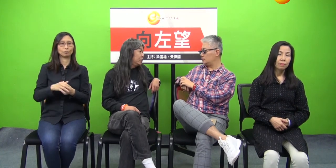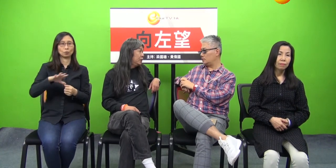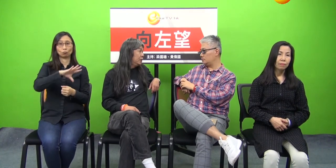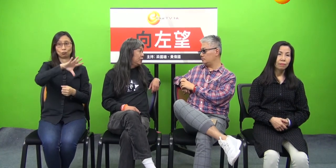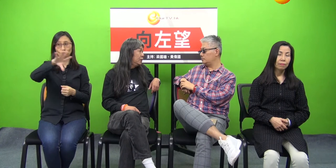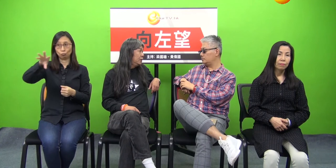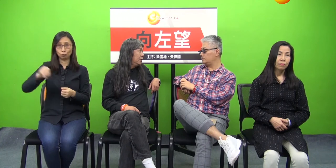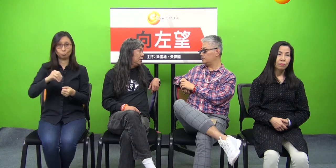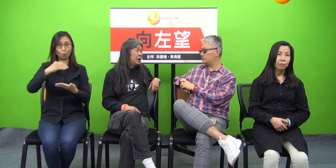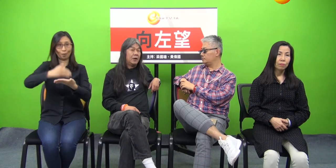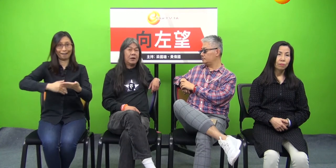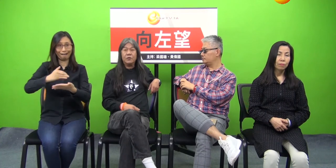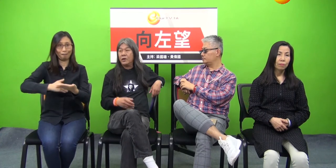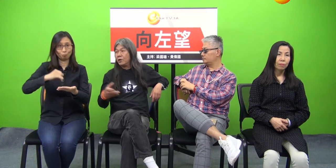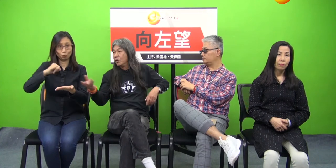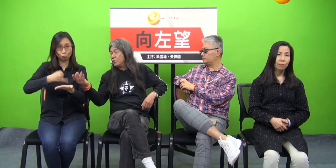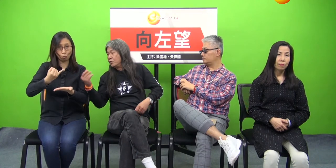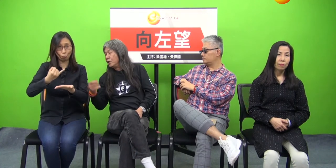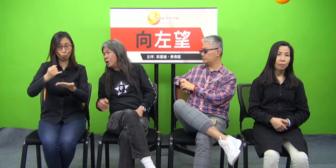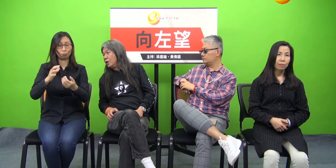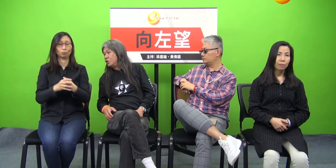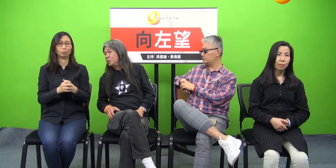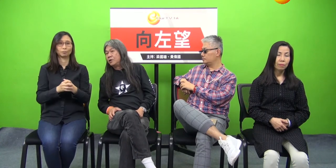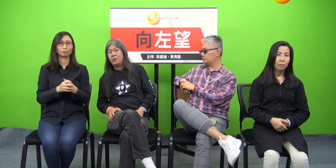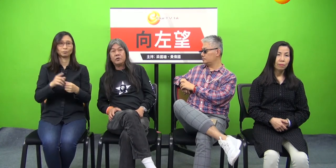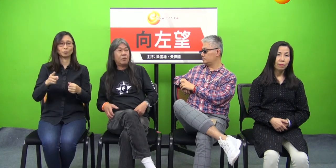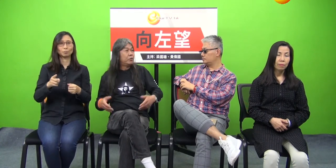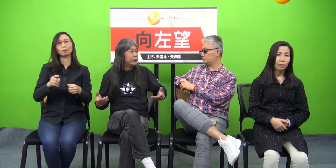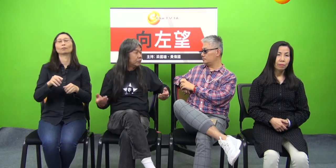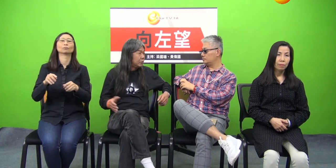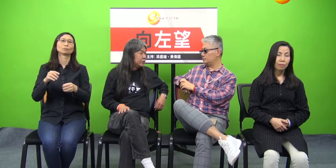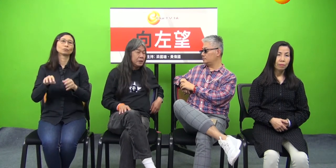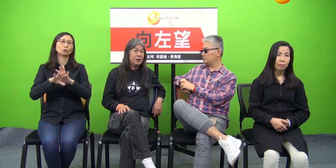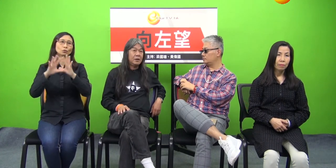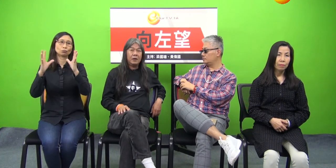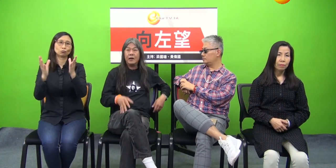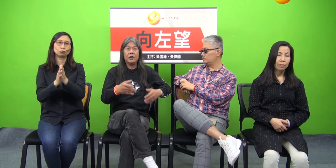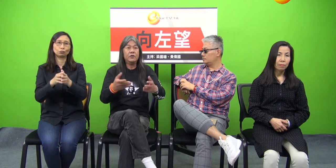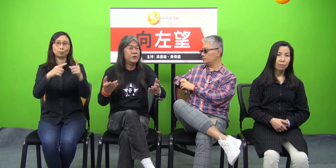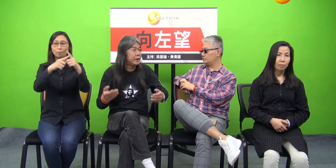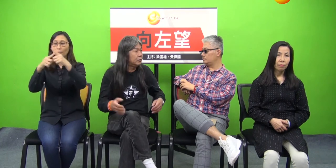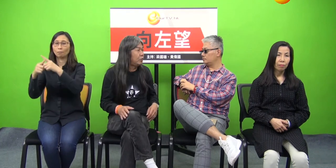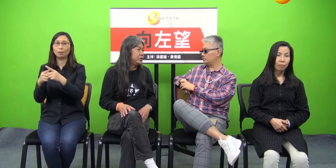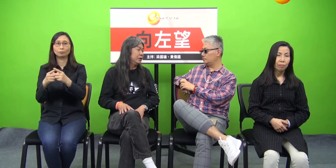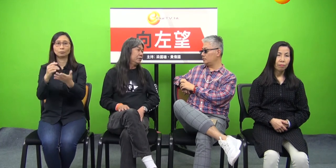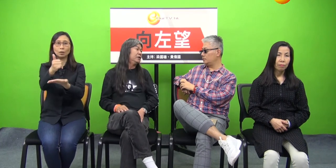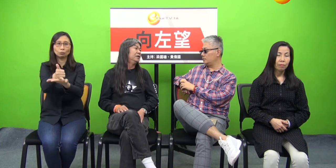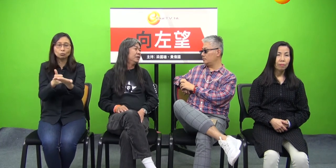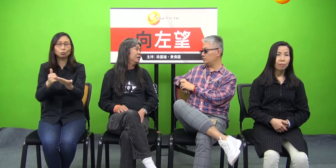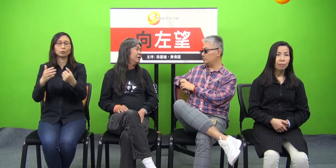税，係咪啊？咁如果你叫佢做呢個全民退休保障，冇錢喎，唔好意思。起到你院舍冇